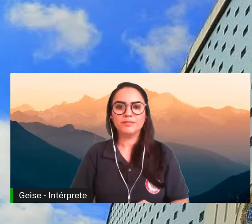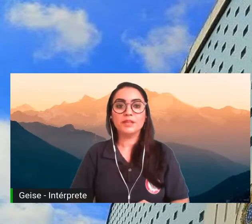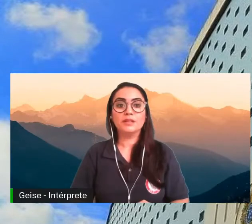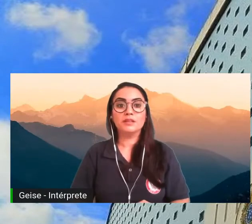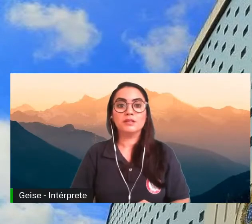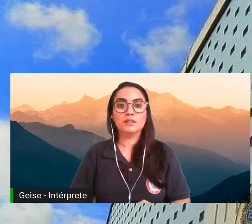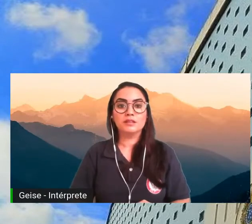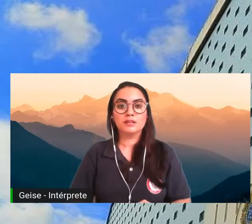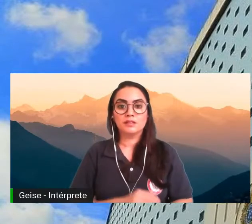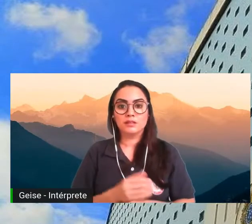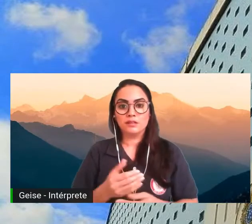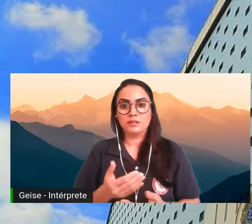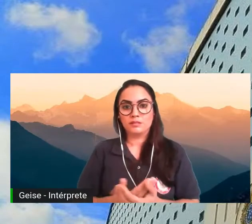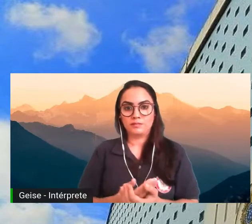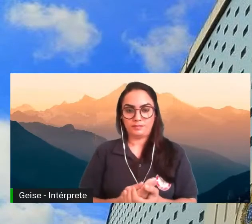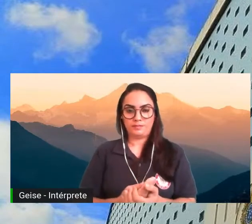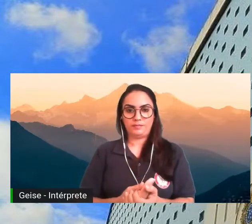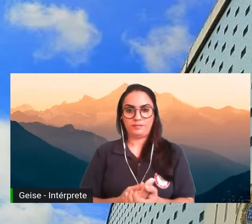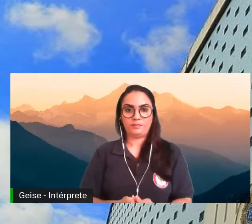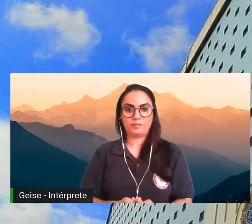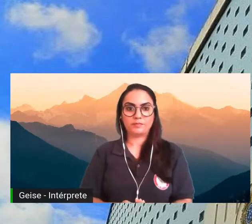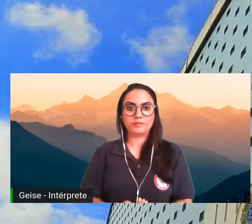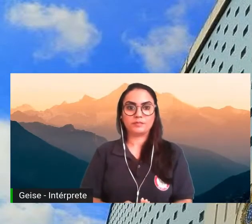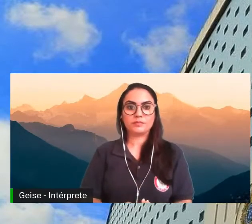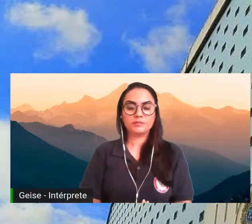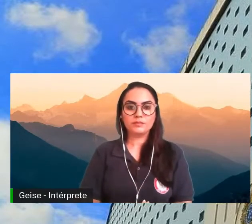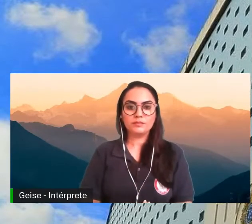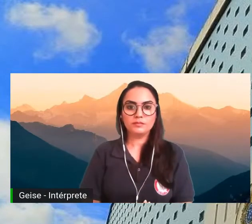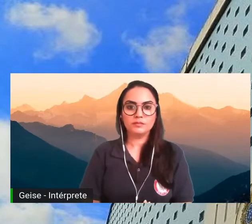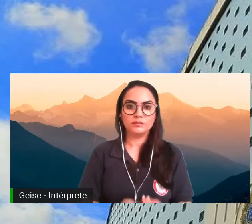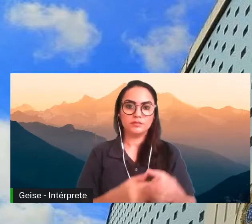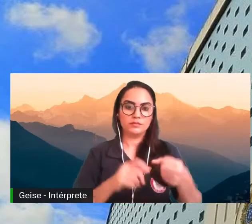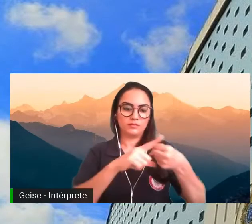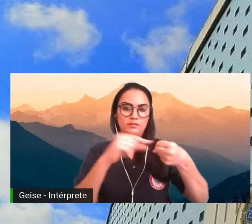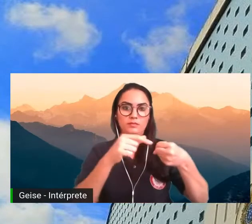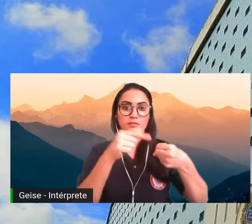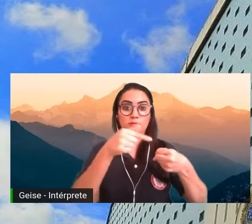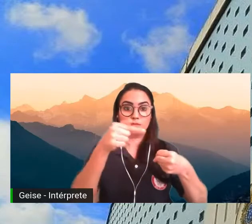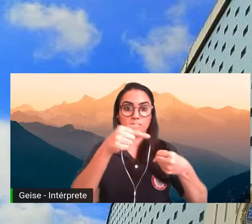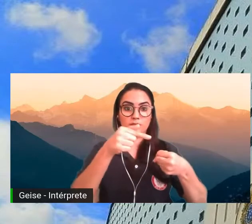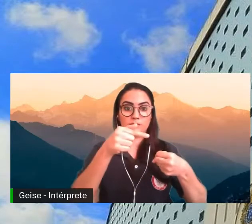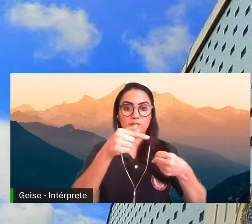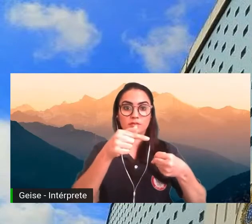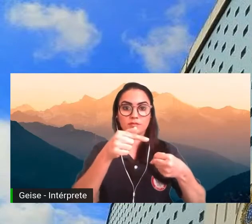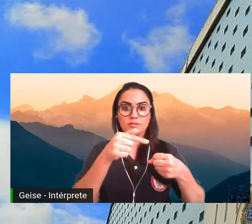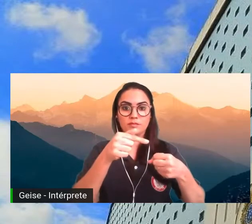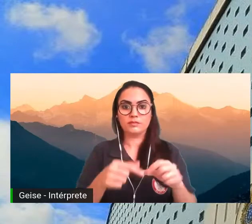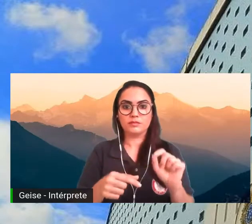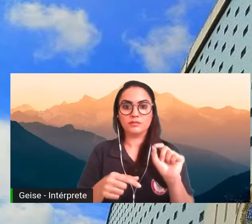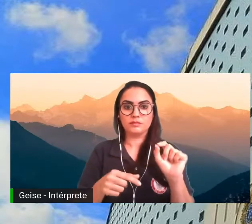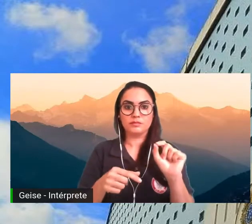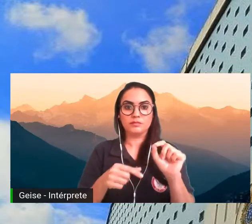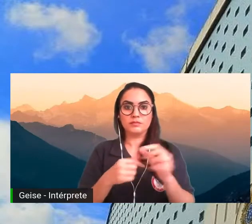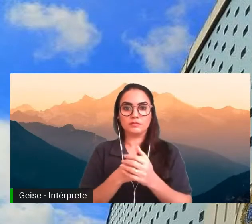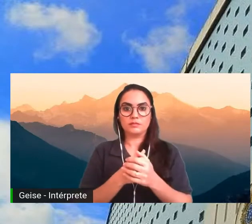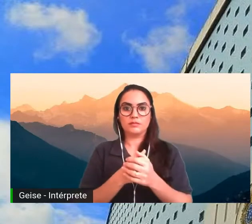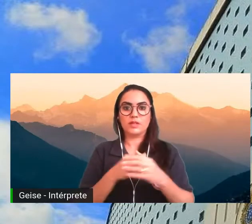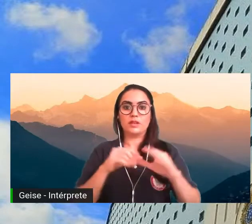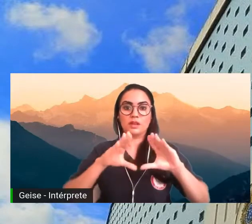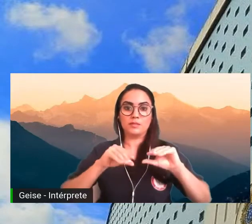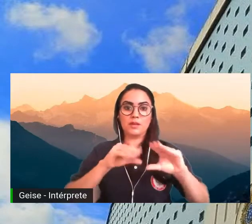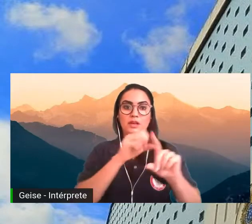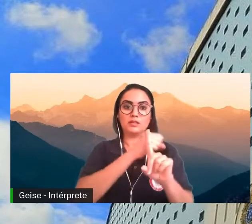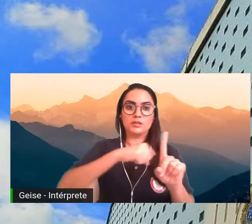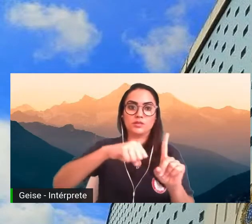A indissociabilidade é o sétimo, a indissociabilidade entre a educação e a prática social, bem